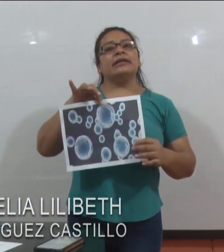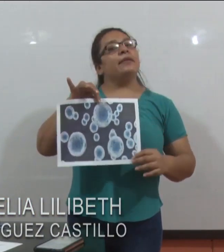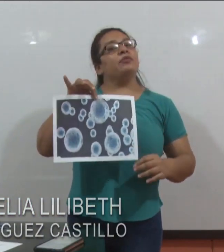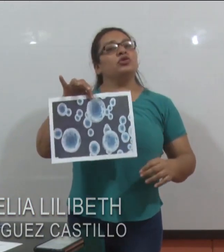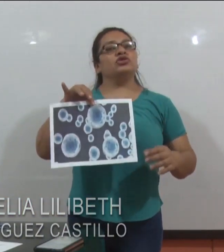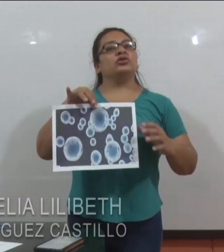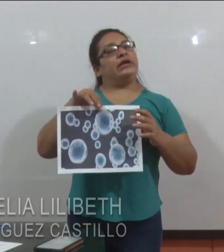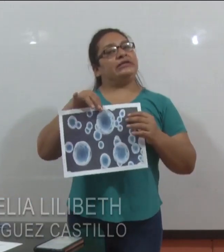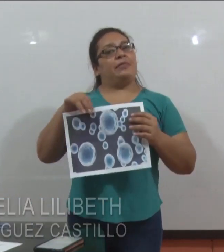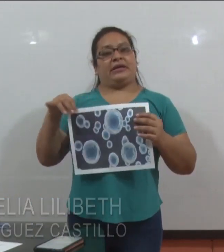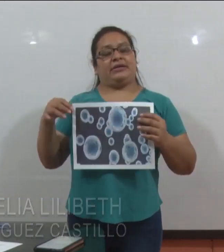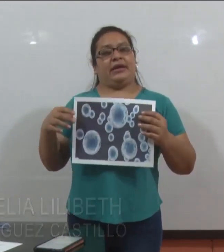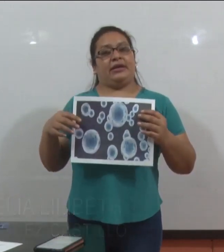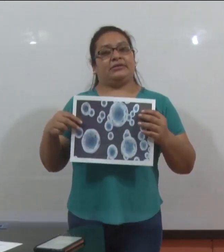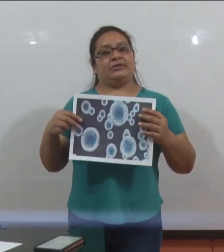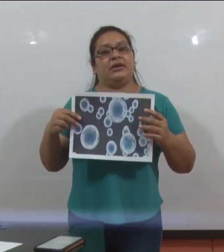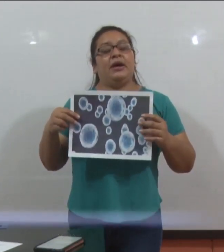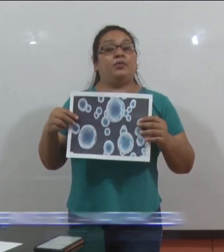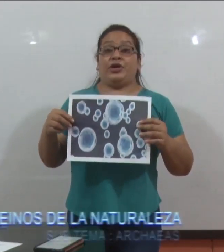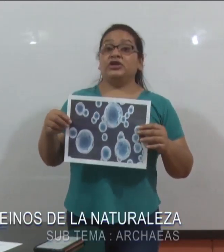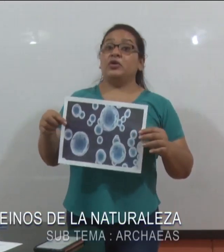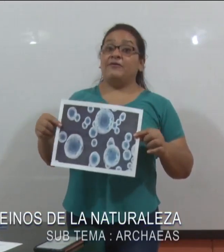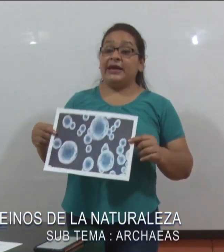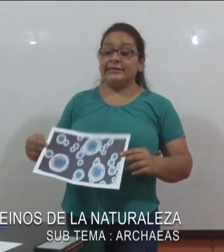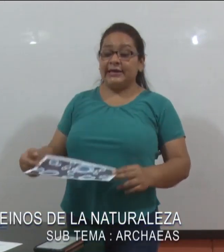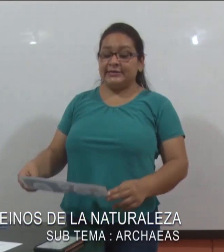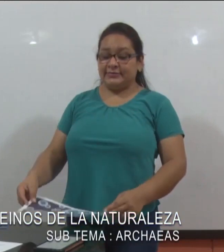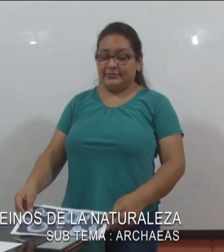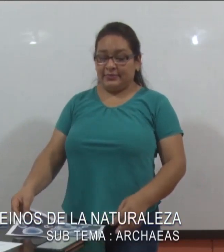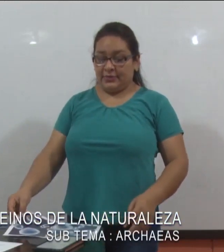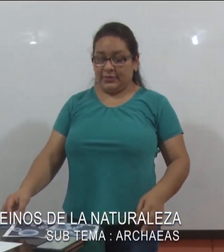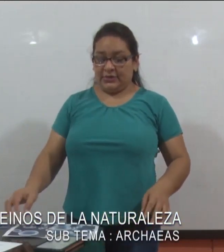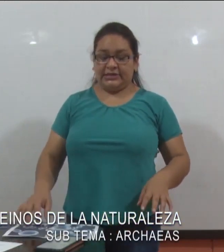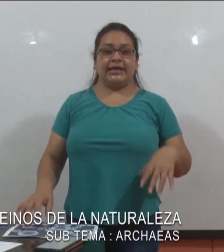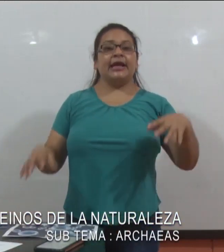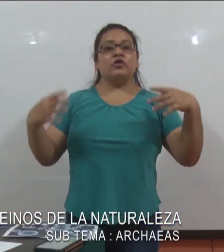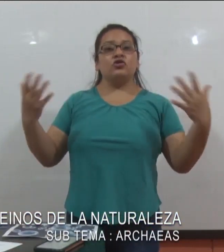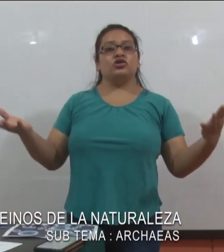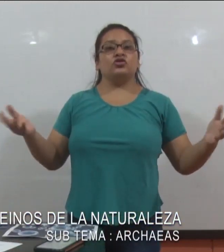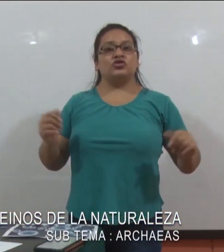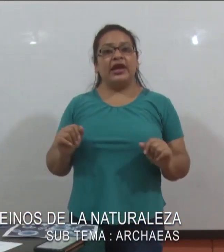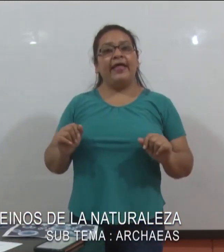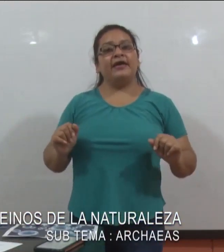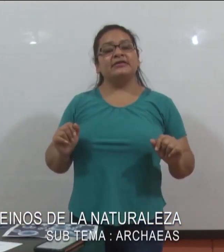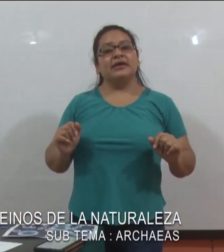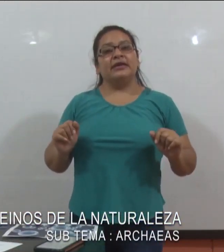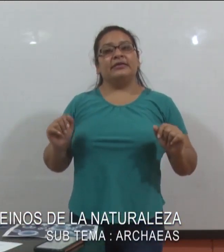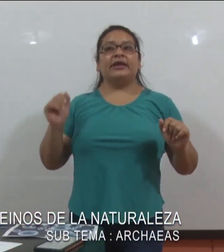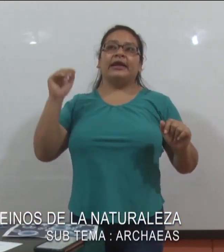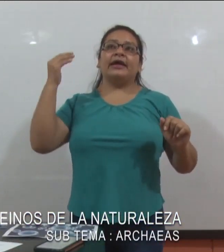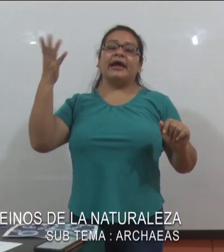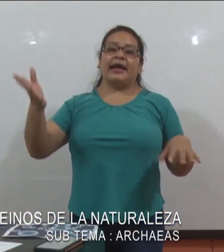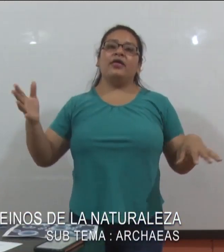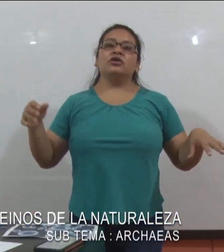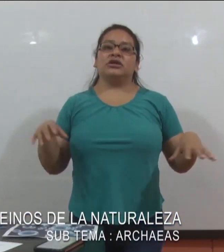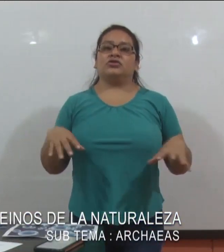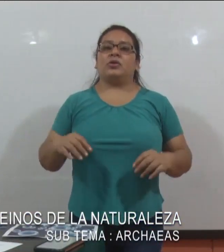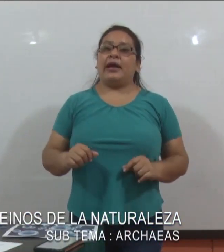dan mucho estas bacterias. Por eso a veces, sé que algunos de ustedes tienen ganados en sus